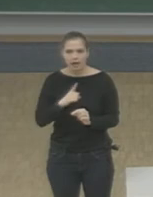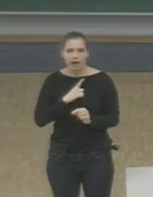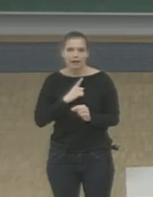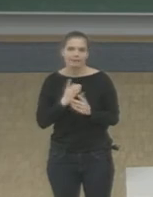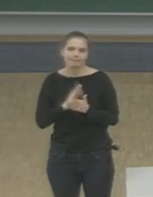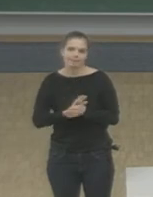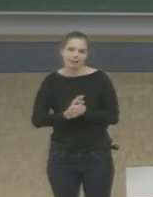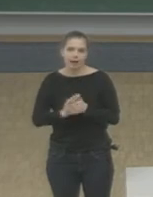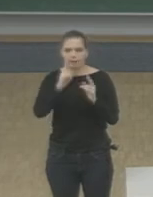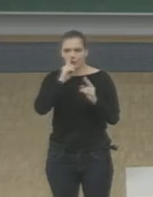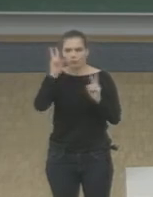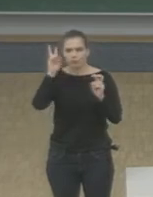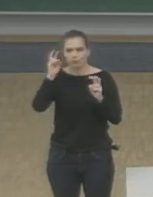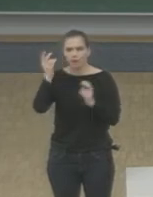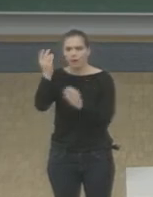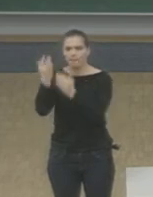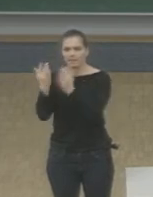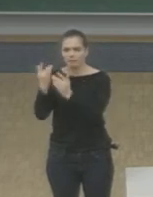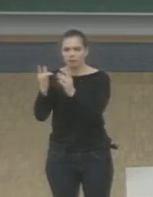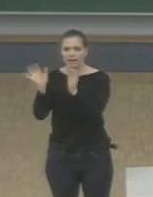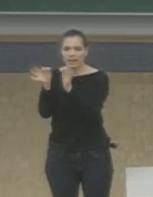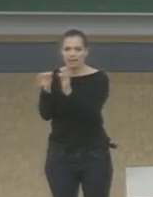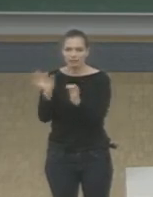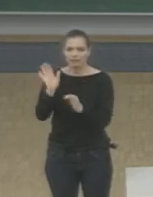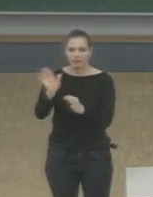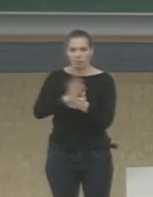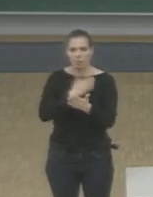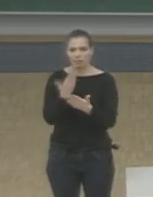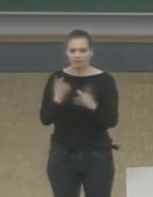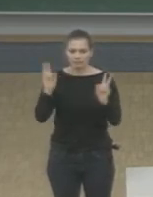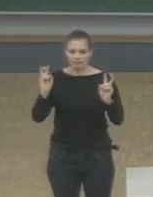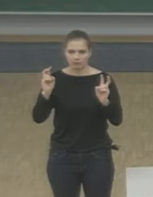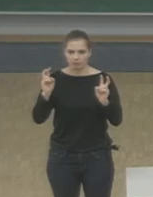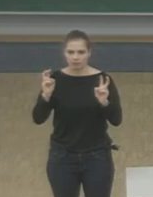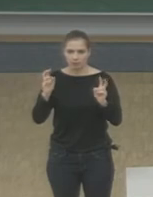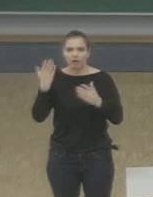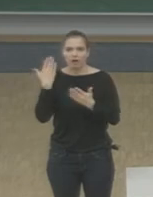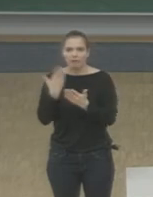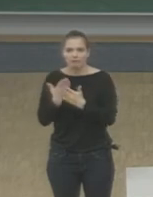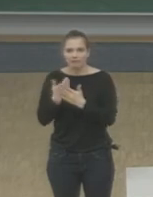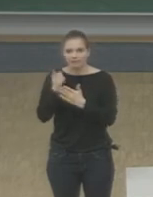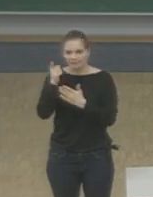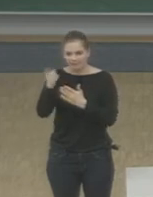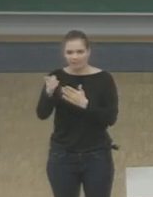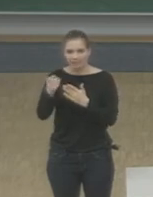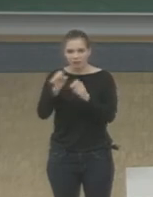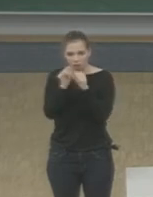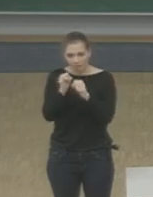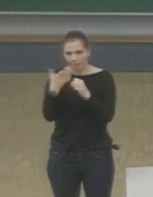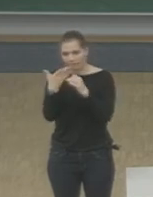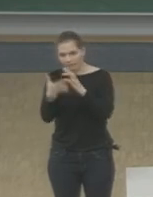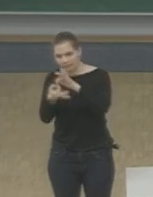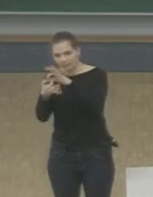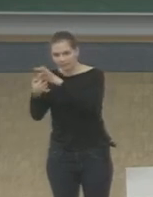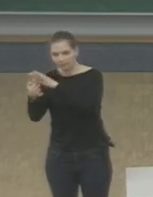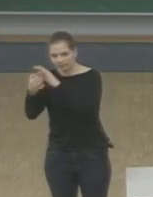behelfsmäßige Übersetzung des Terminus Mathematical Literacy. Um diesen und die mit ihm eng verbundenen Kompetenzen soll